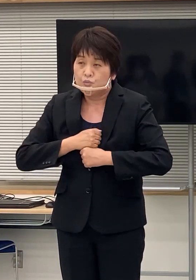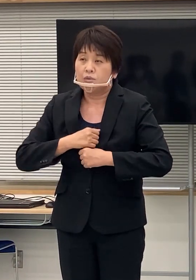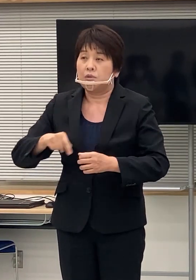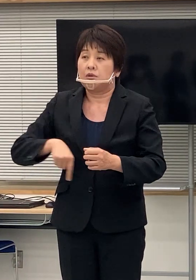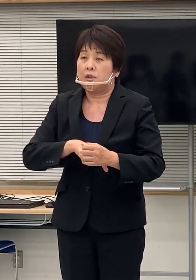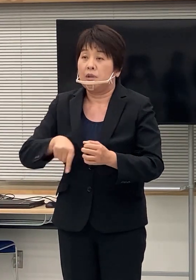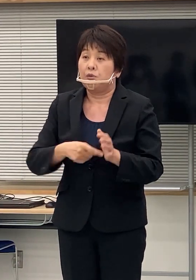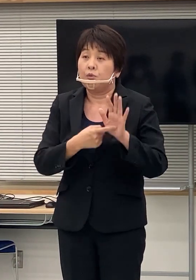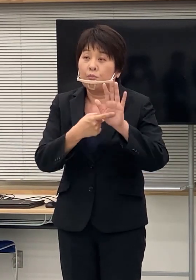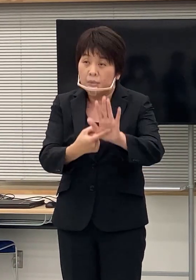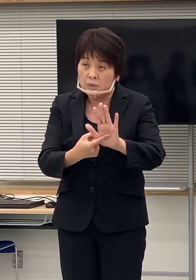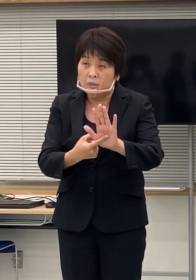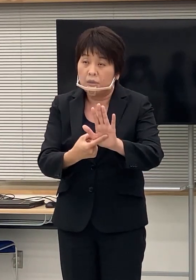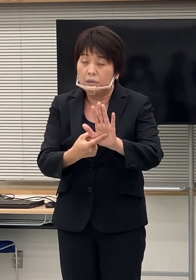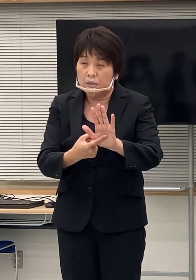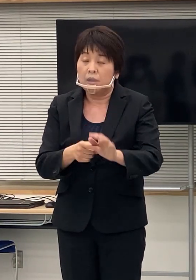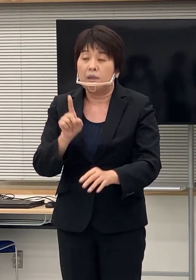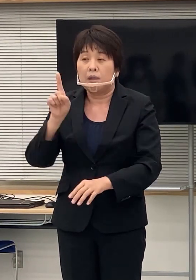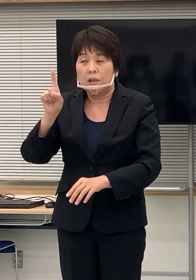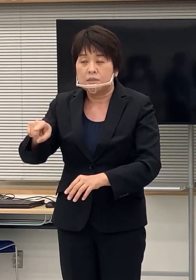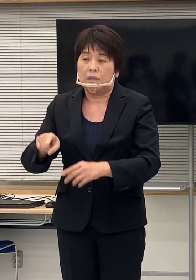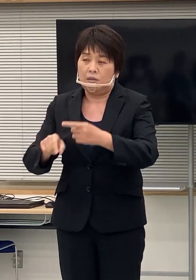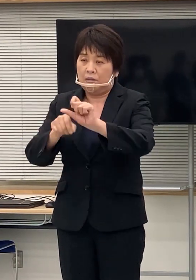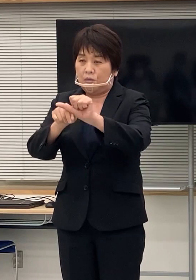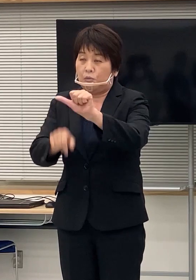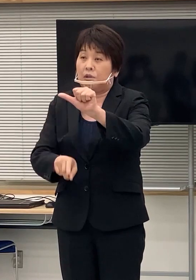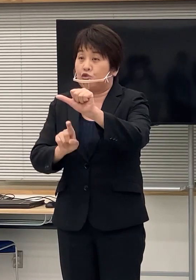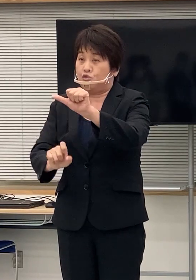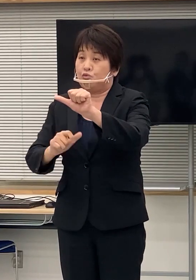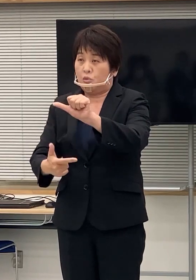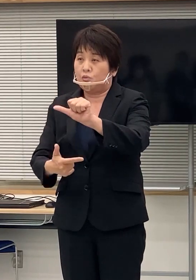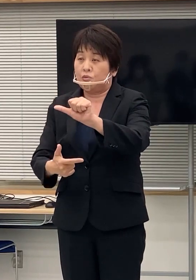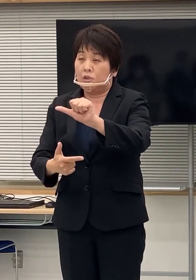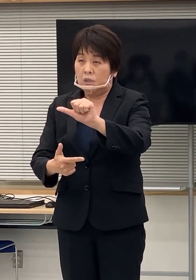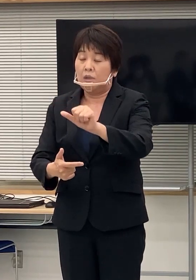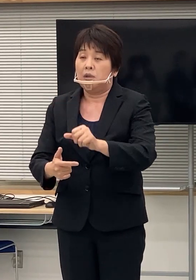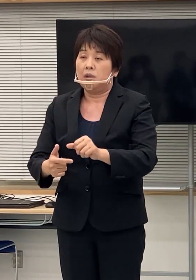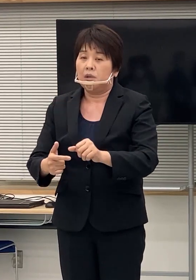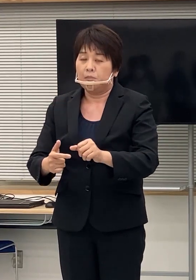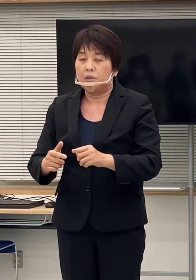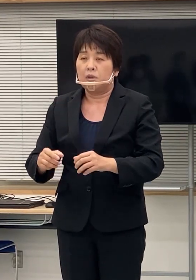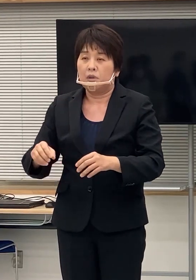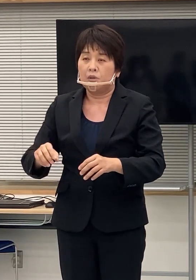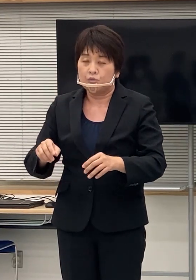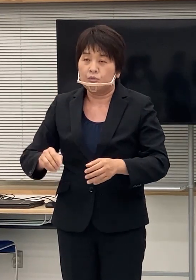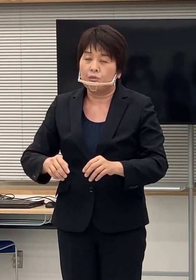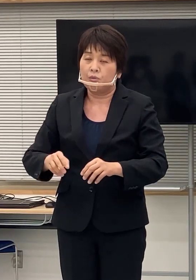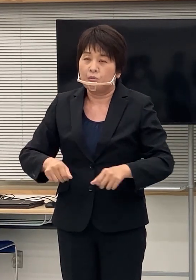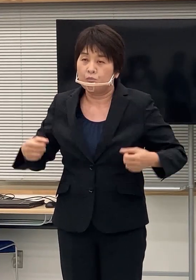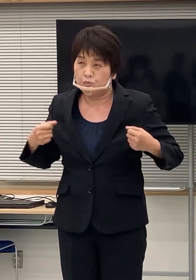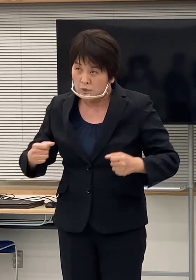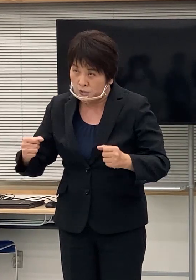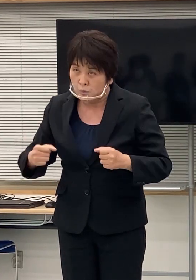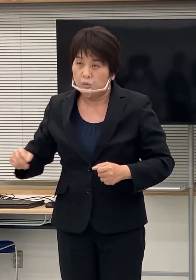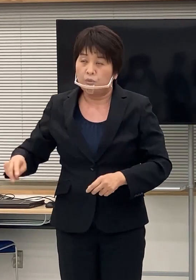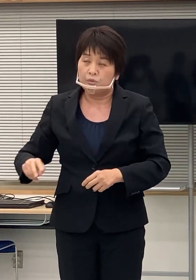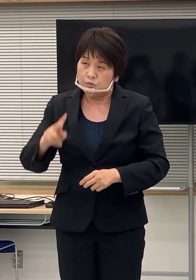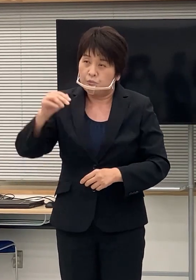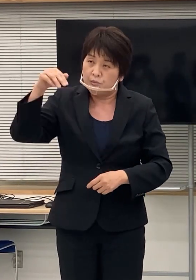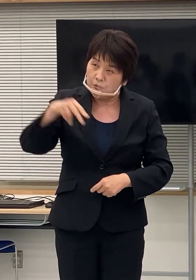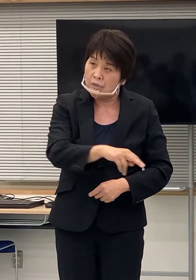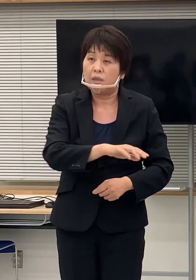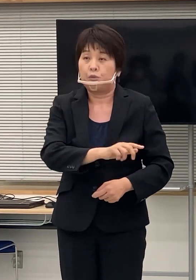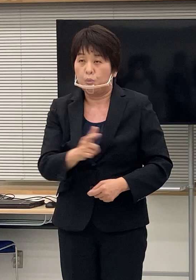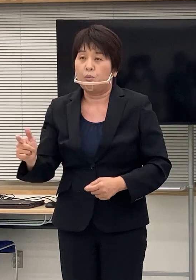を明示した上で明日16日から小型の遊具については使えるようにいたします。一方